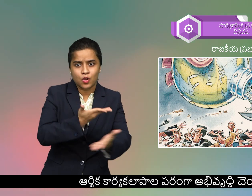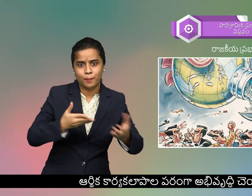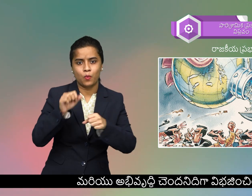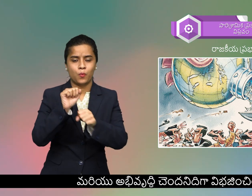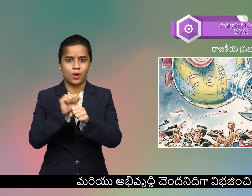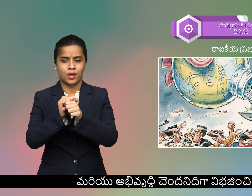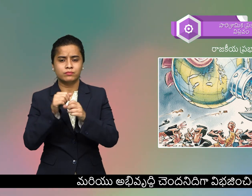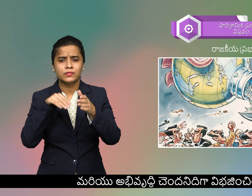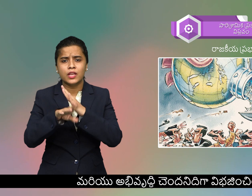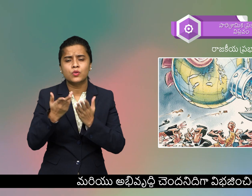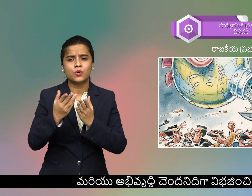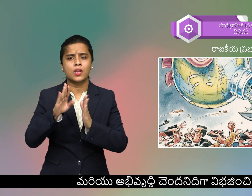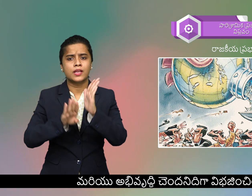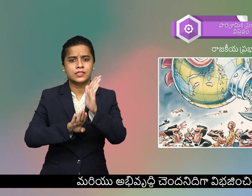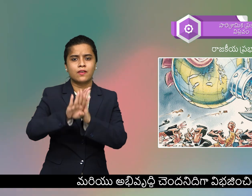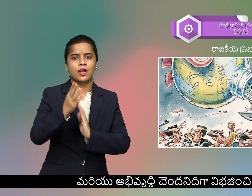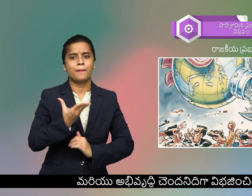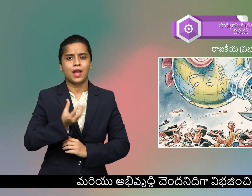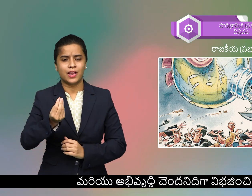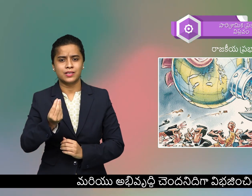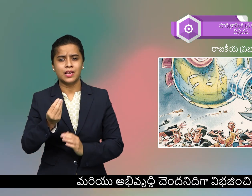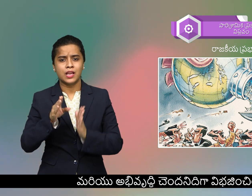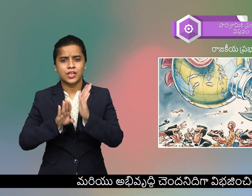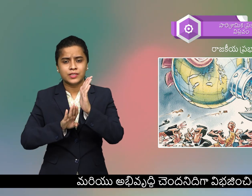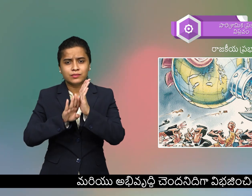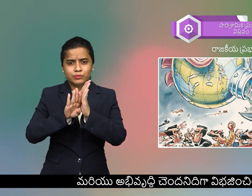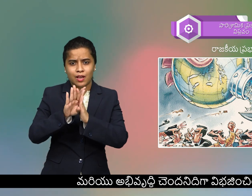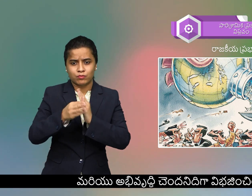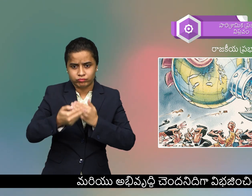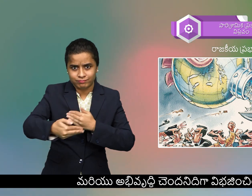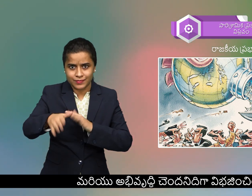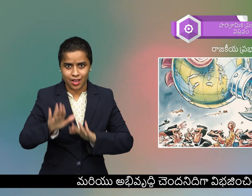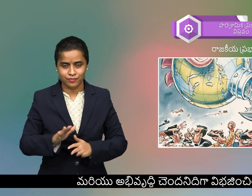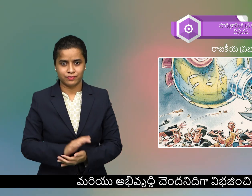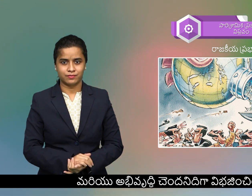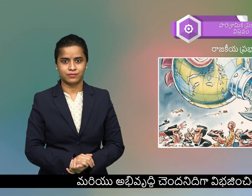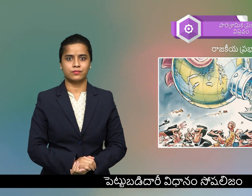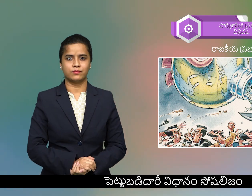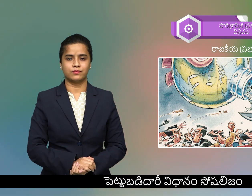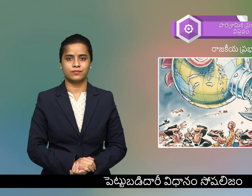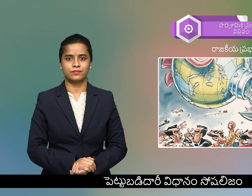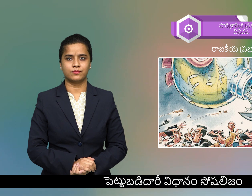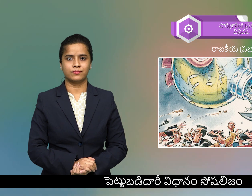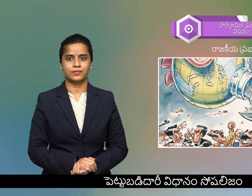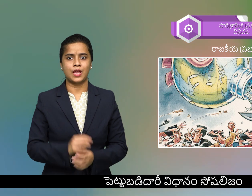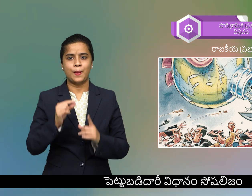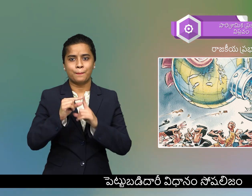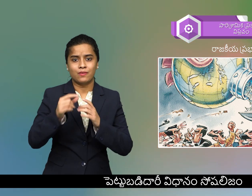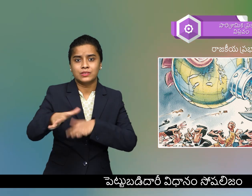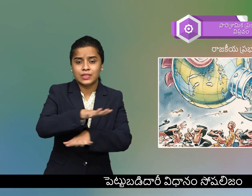చెందిన మరియు అభివృద్ధి చెందనిదిగా విభజించింది. పెట్టుబడిదారీ విధానం